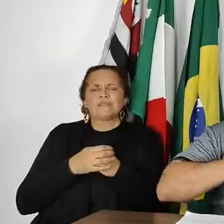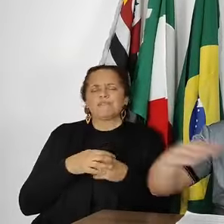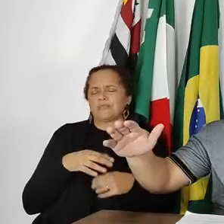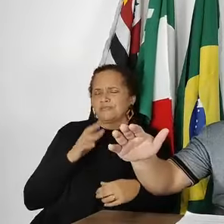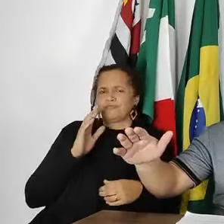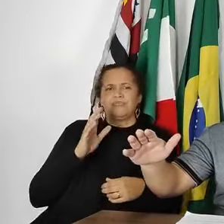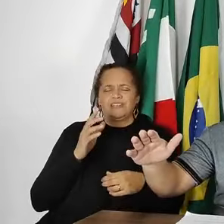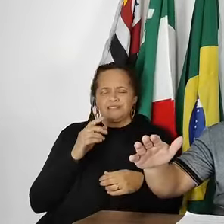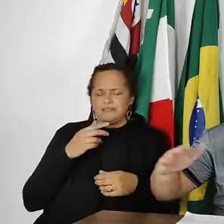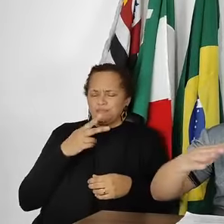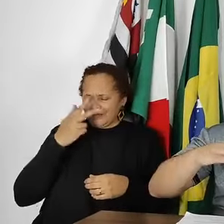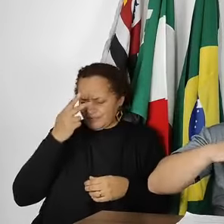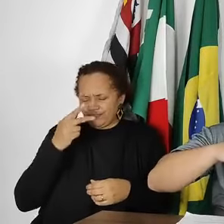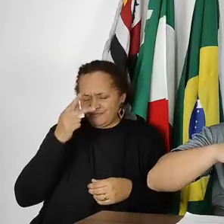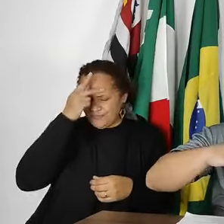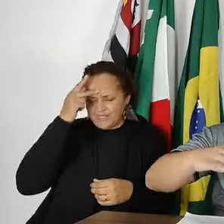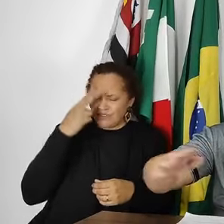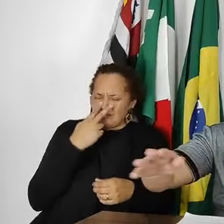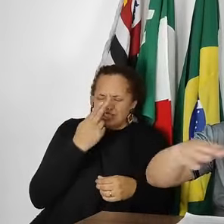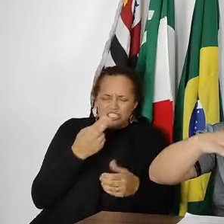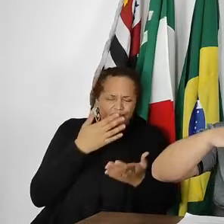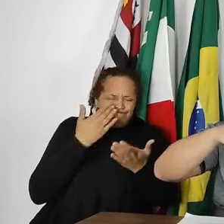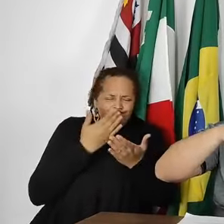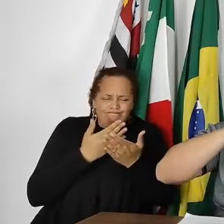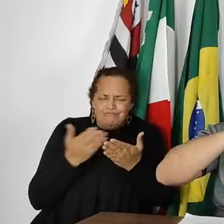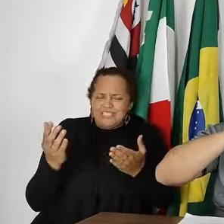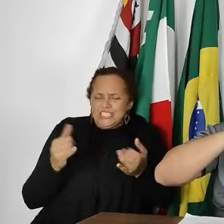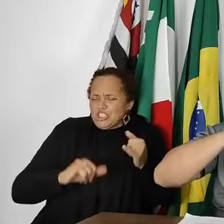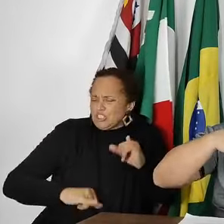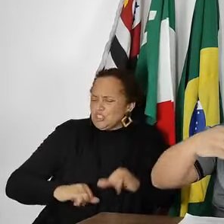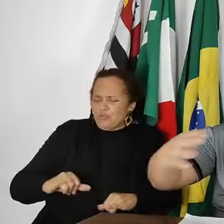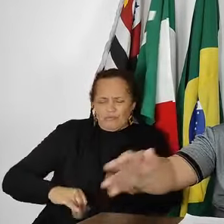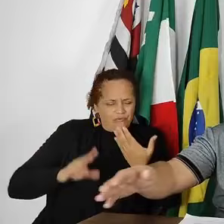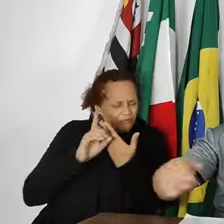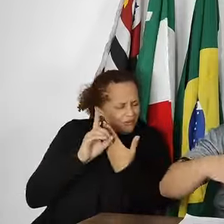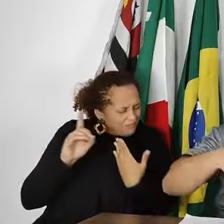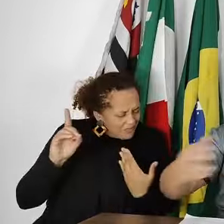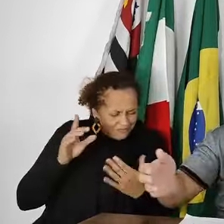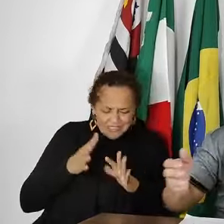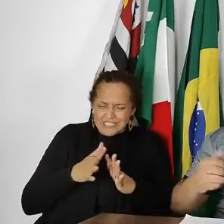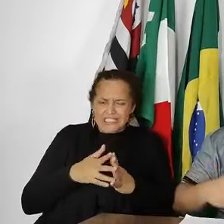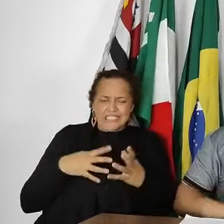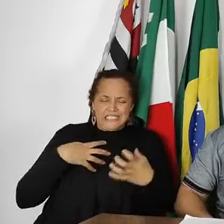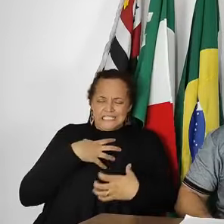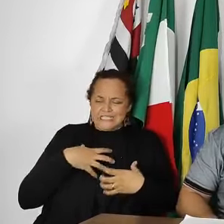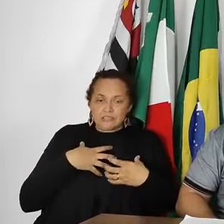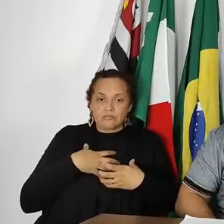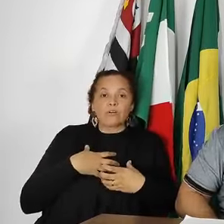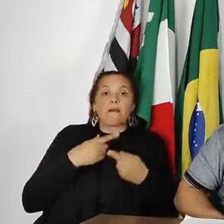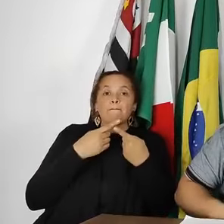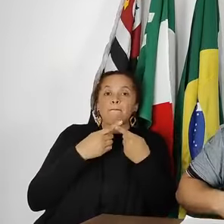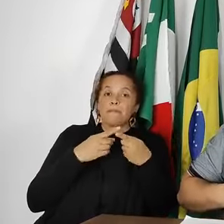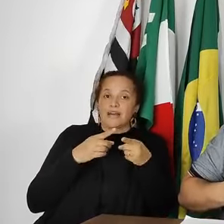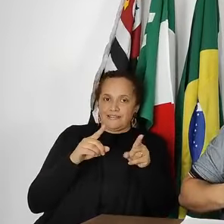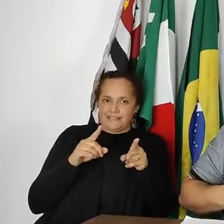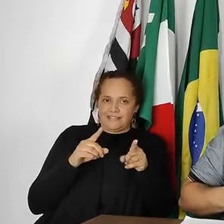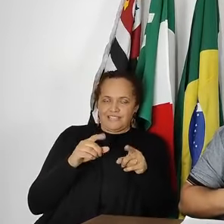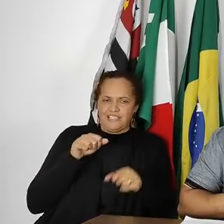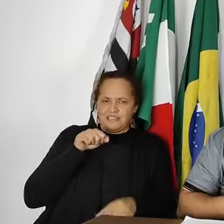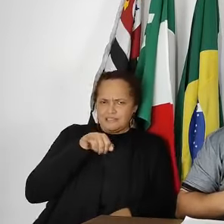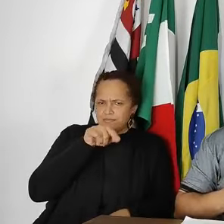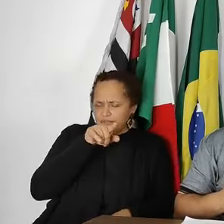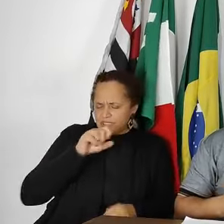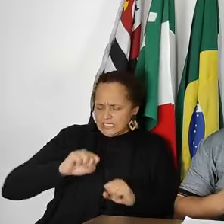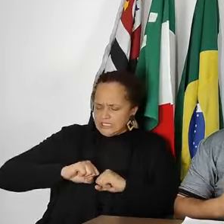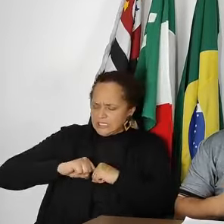já perdeu, né? Ele já perdeu, aí está na aflição, na angústia. Porém,